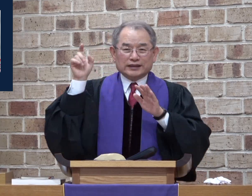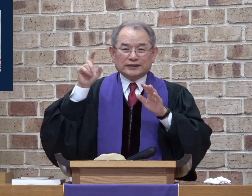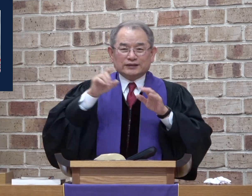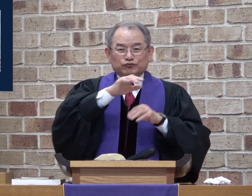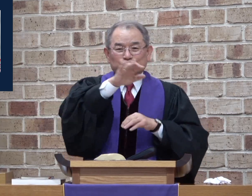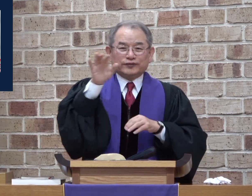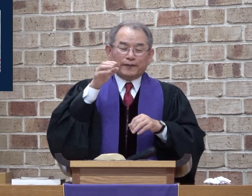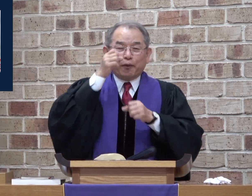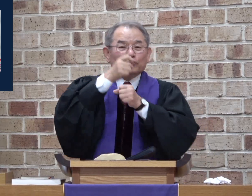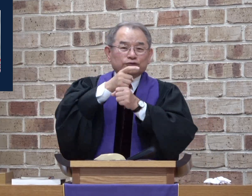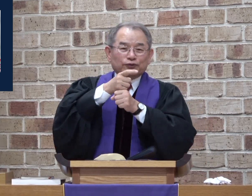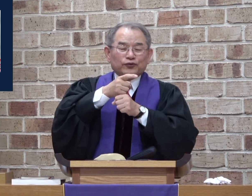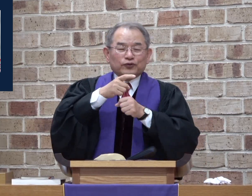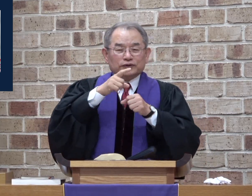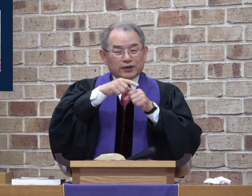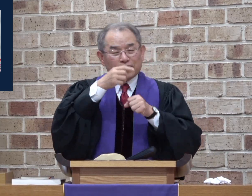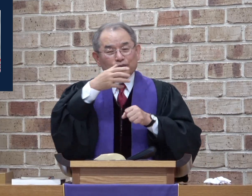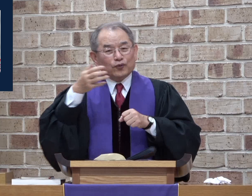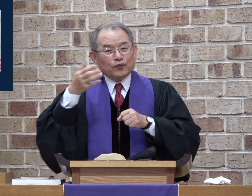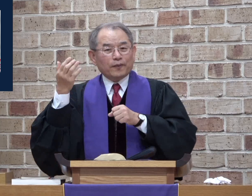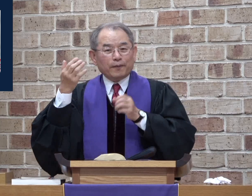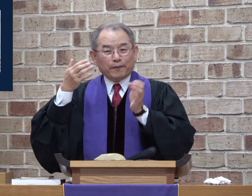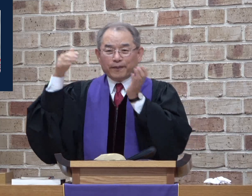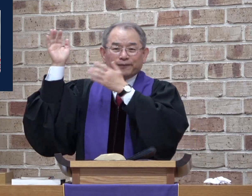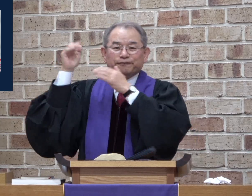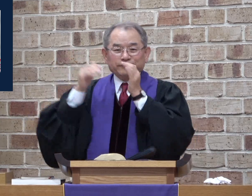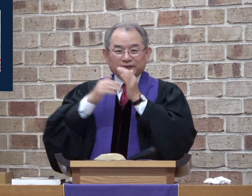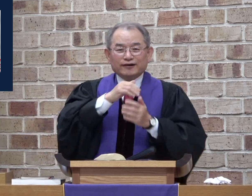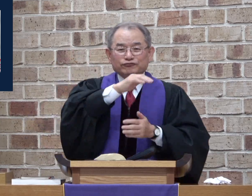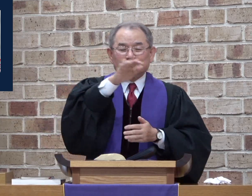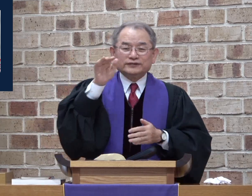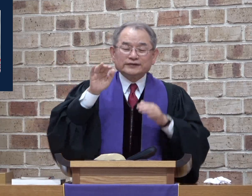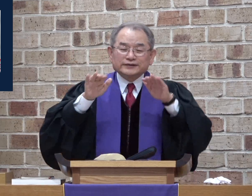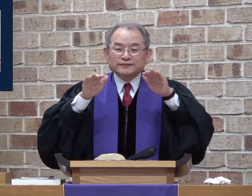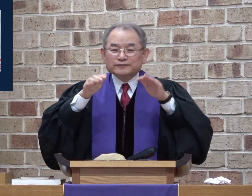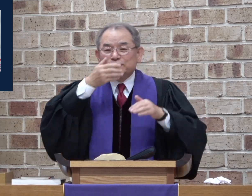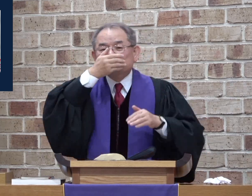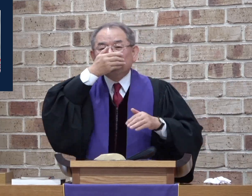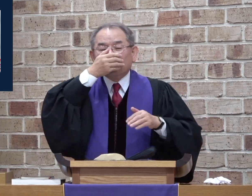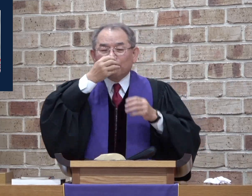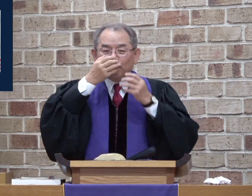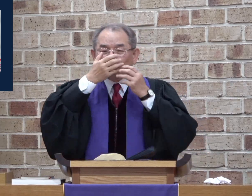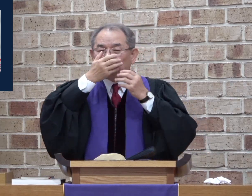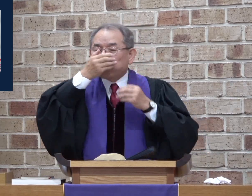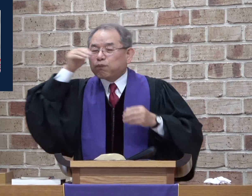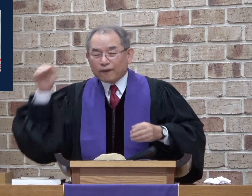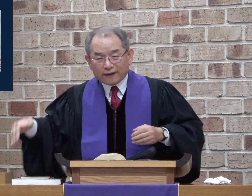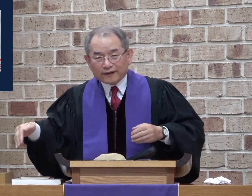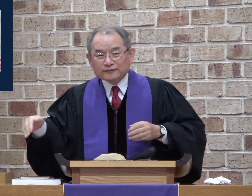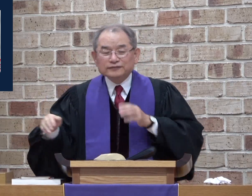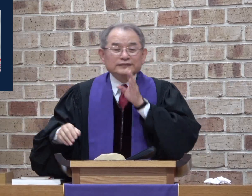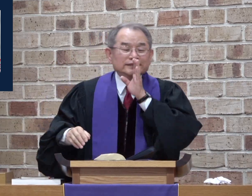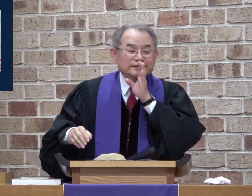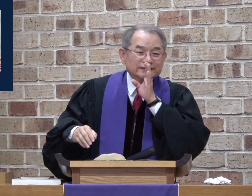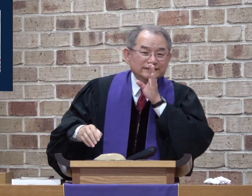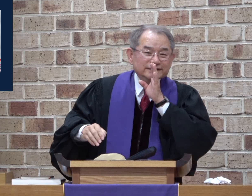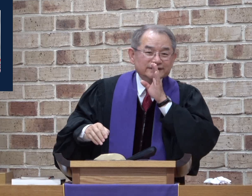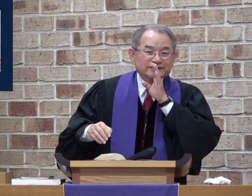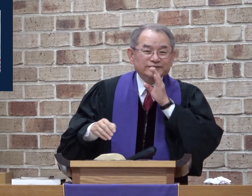코로나 바이러스인데 이제 마스크를 벗고 우리가 자유롭게 지내고